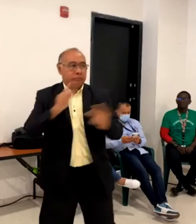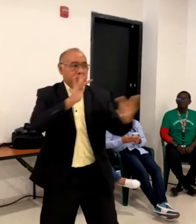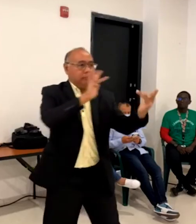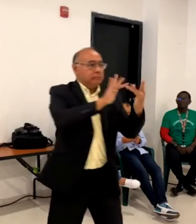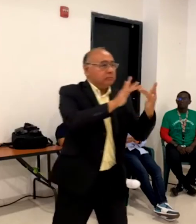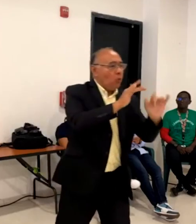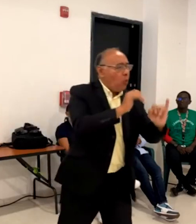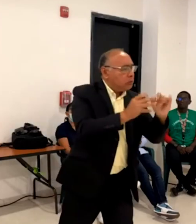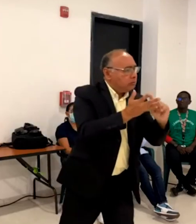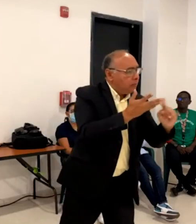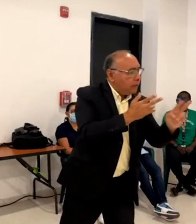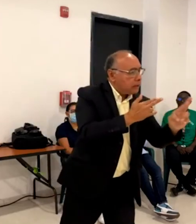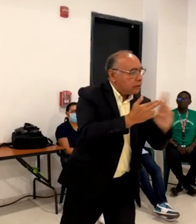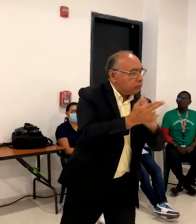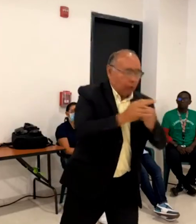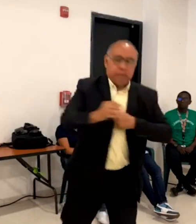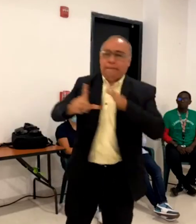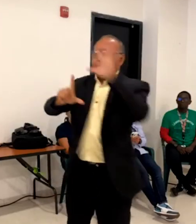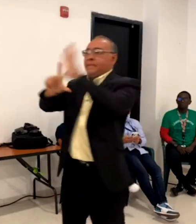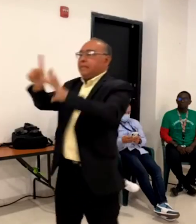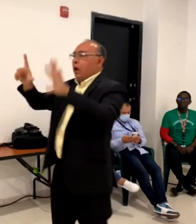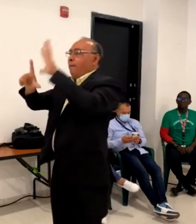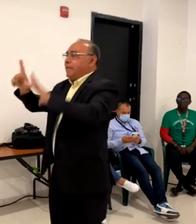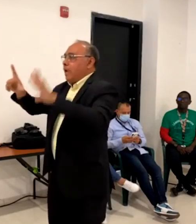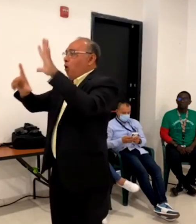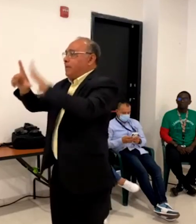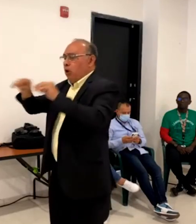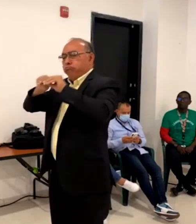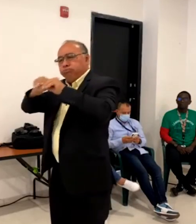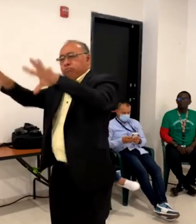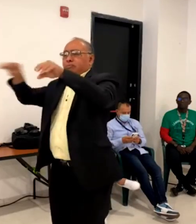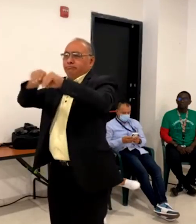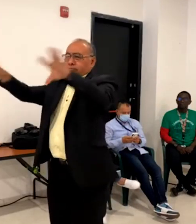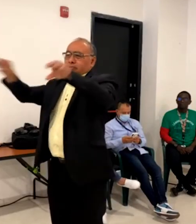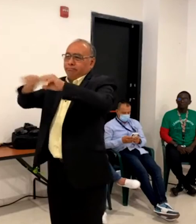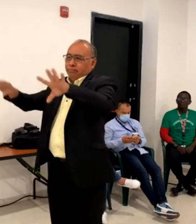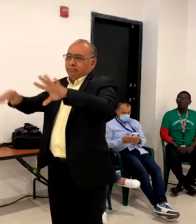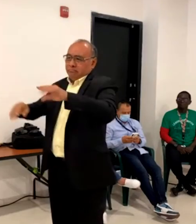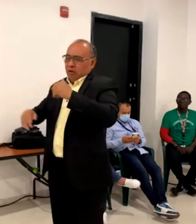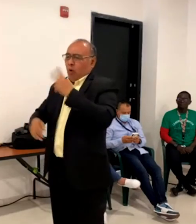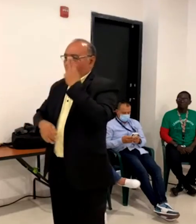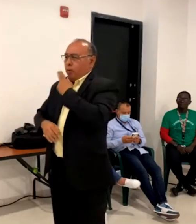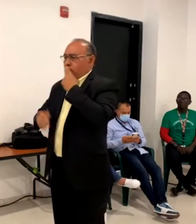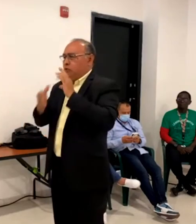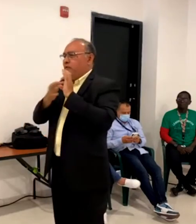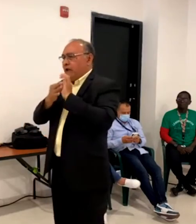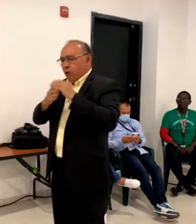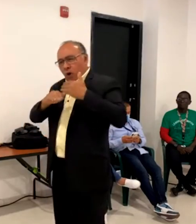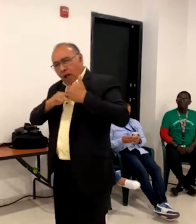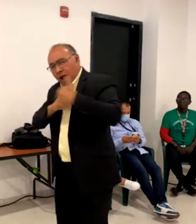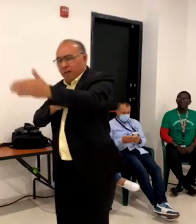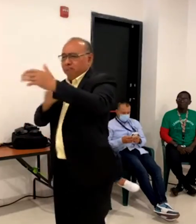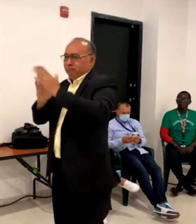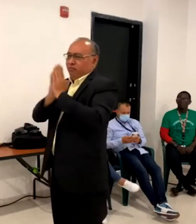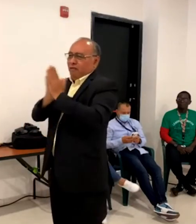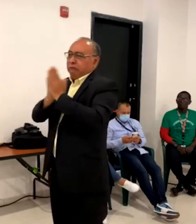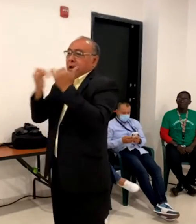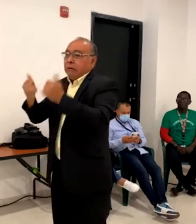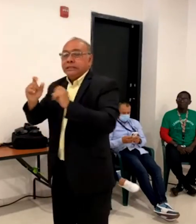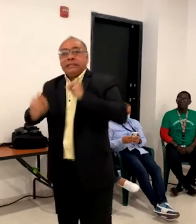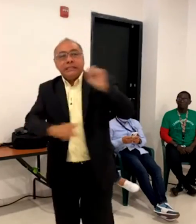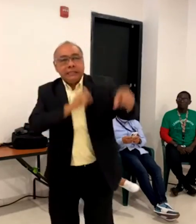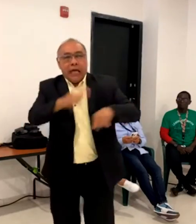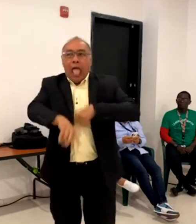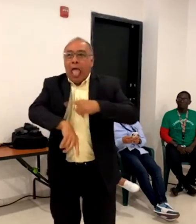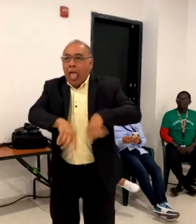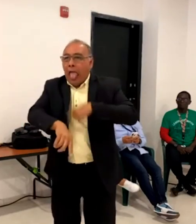hay algunas preguntas que quizás nosotros no tengamos la respuesta nosotros se la dejamos también a ministerio a la agencia